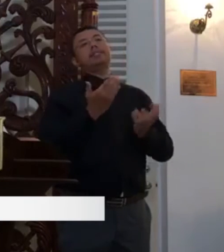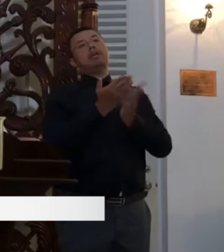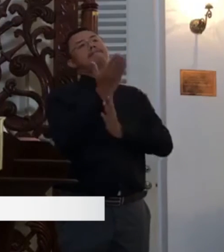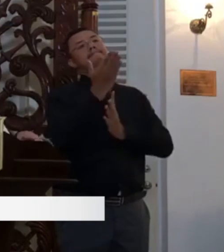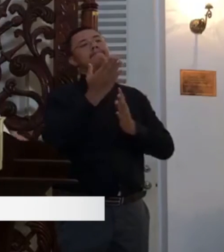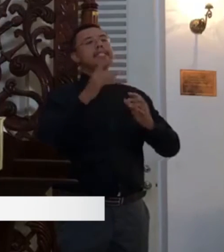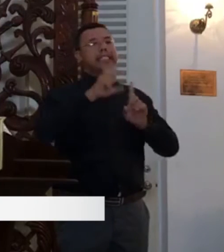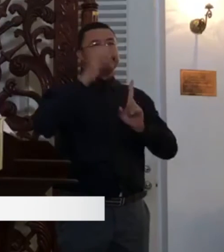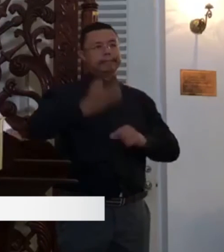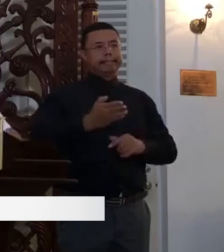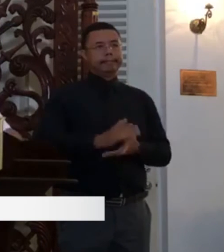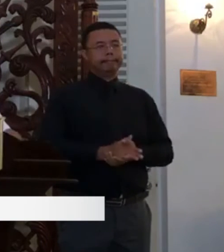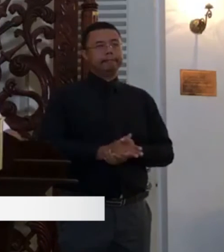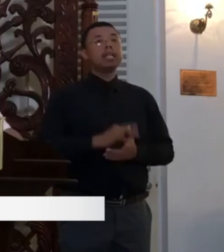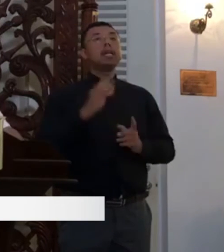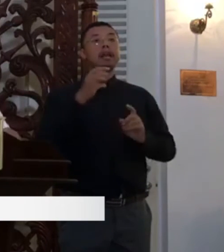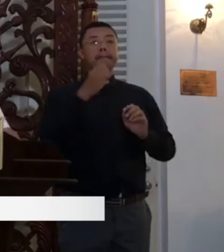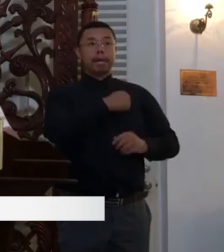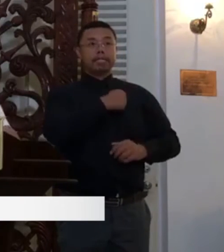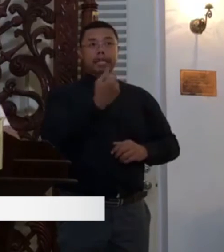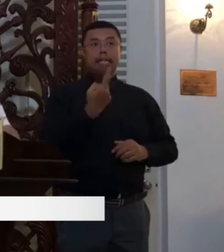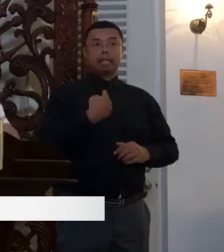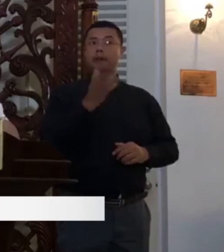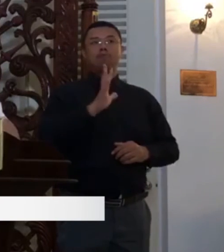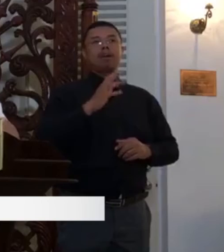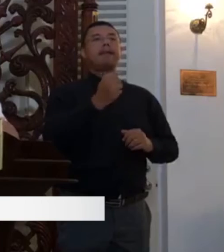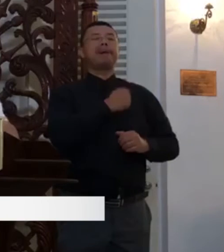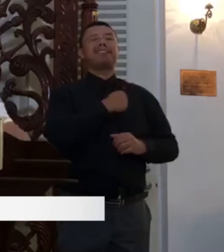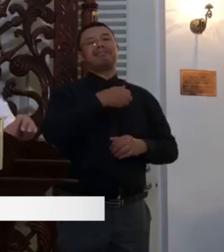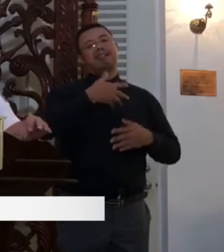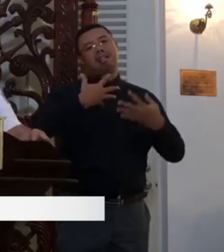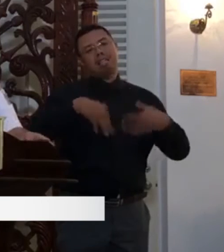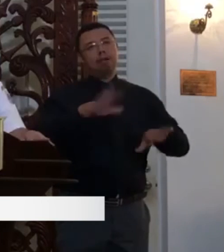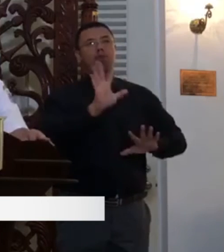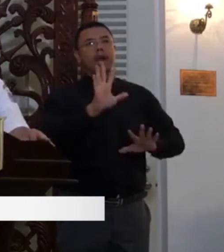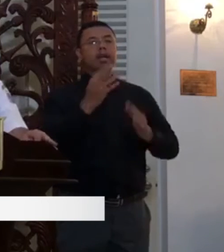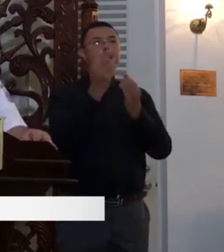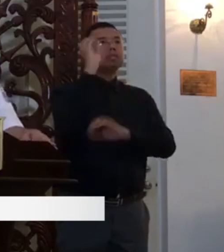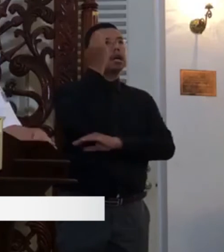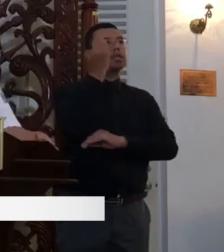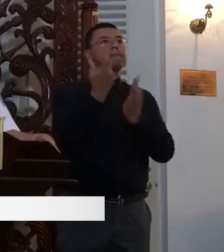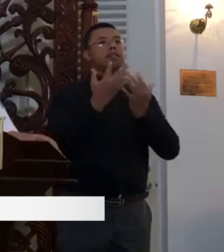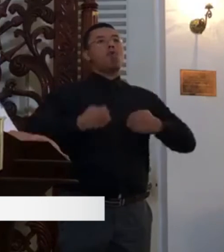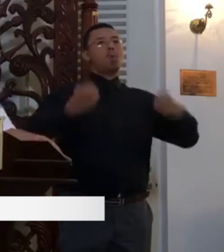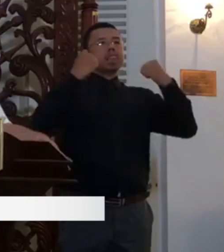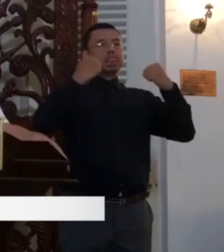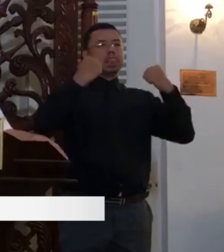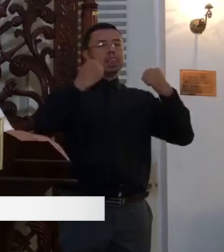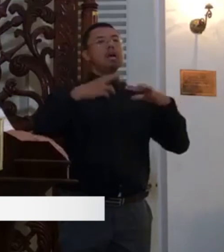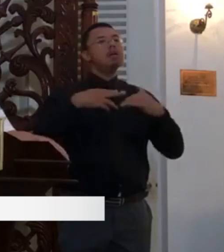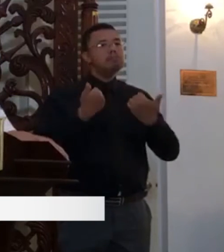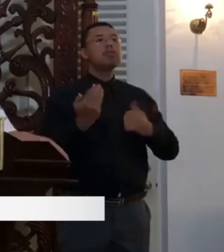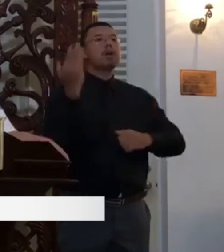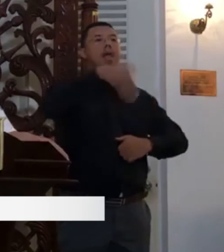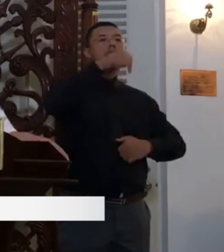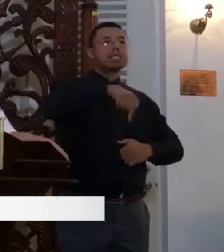disiplin. Dan bangsa kita bukan bangsa lembek. Jakarta juga masyarakatnya masyarakat tangguh. Yang datang